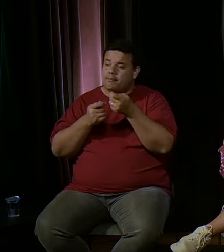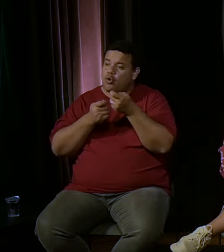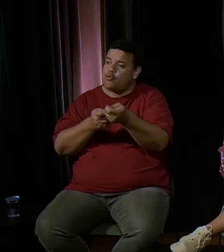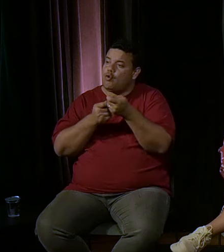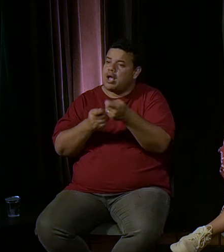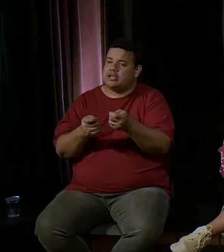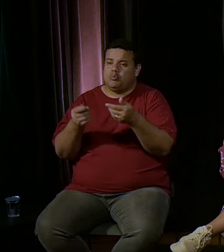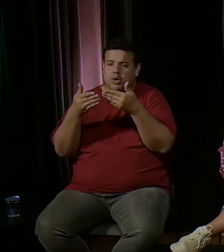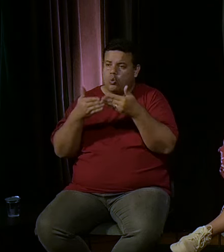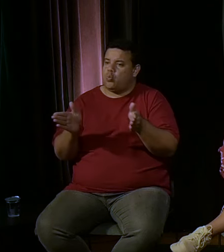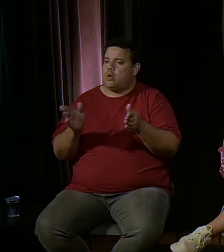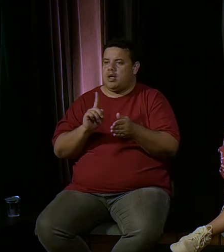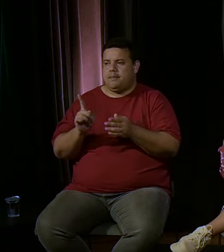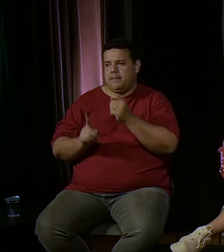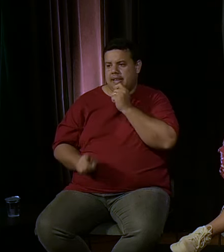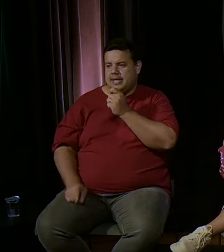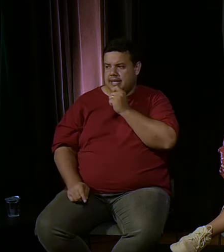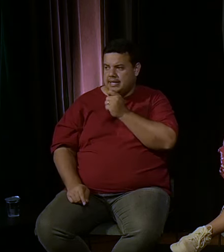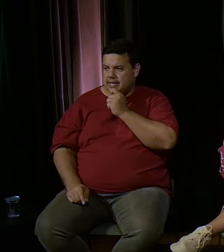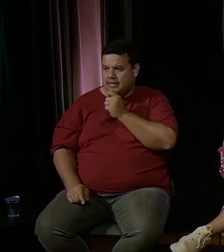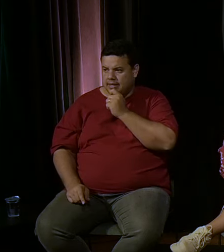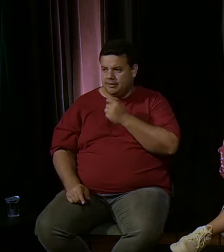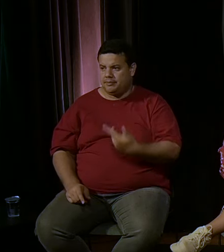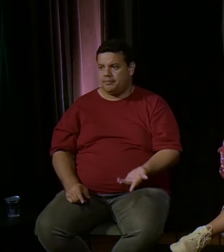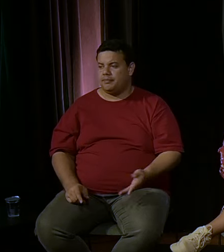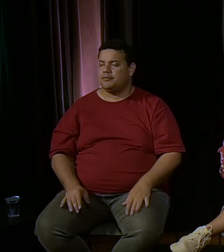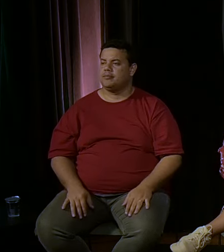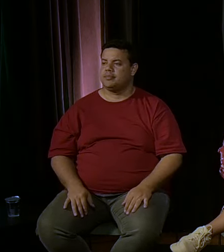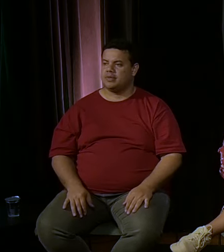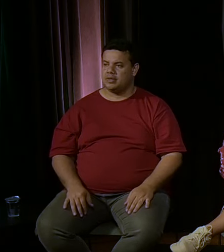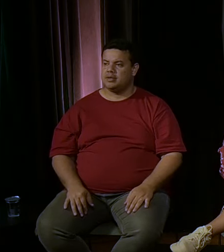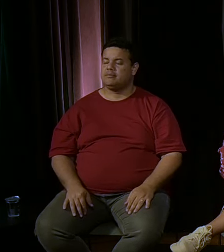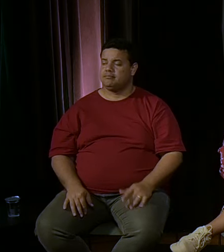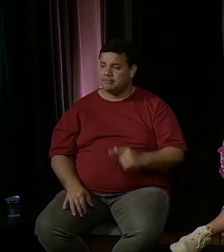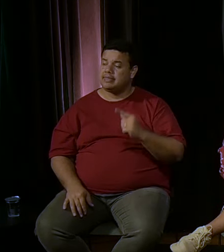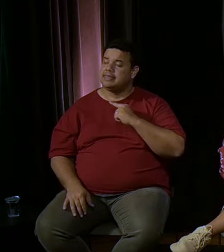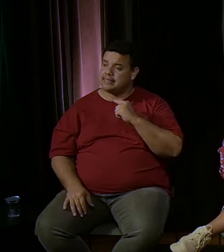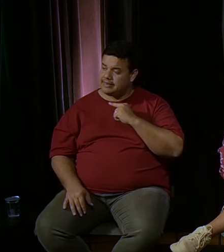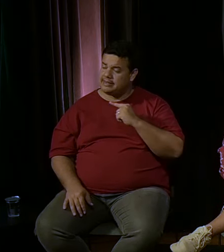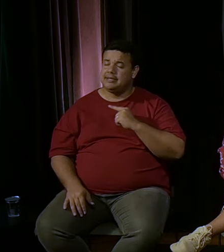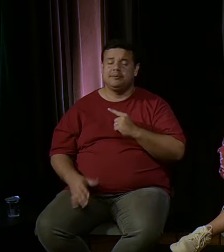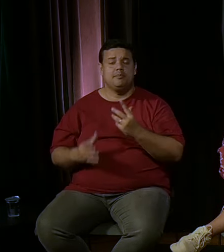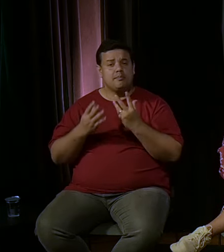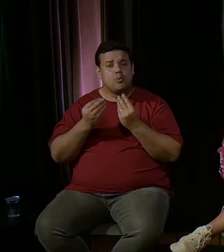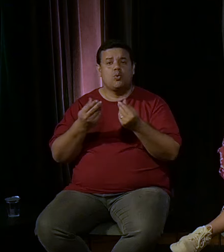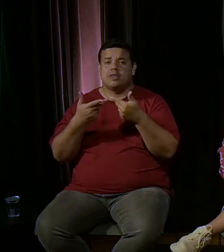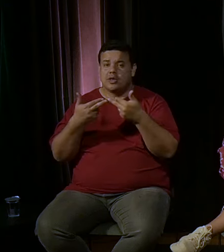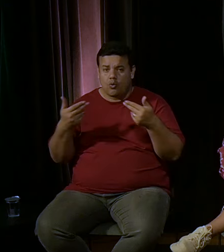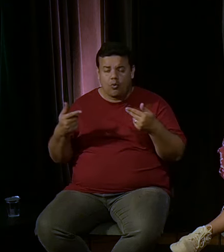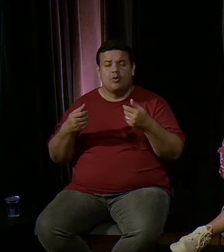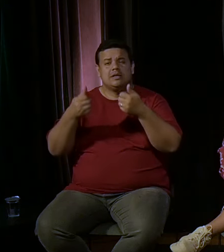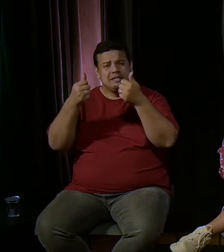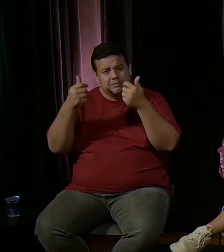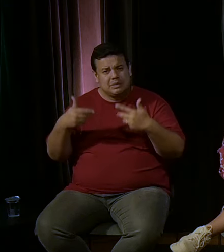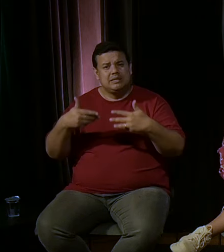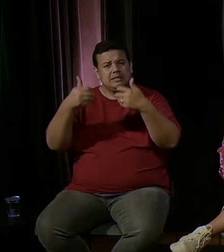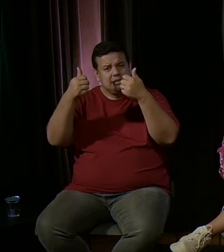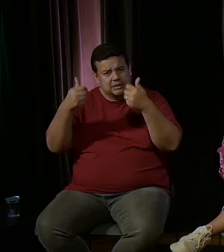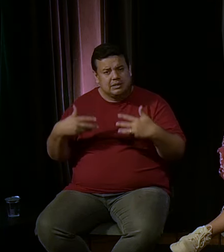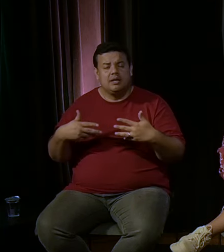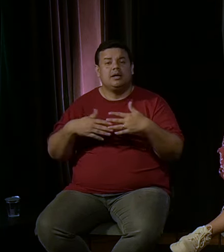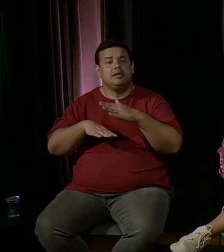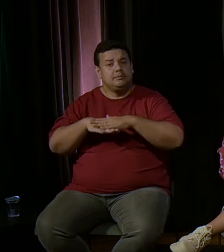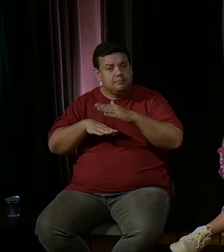amplia muito, né? Assim, tem muito o que se dizer e muito está sendo dito e feito